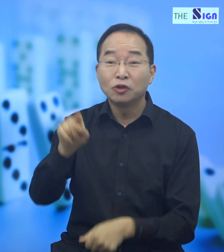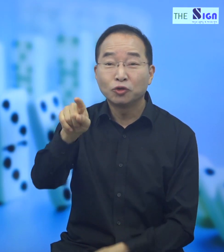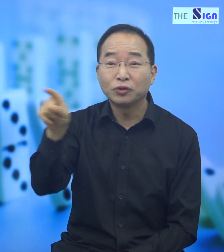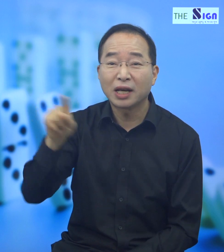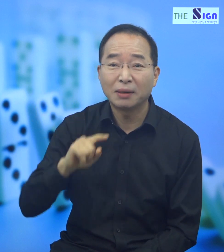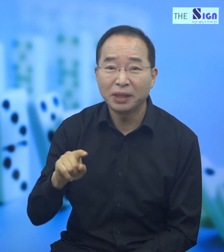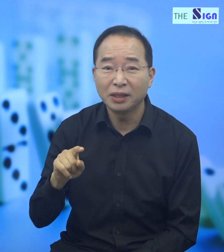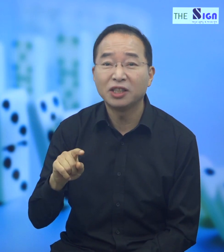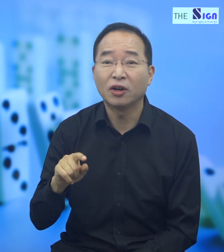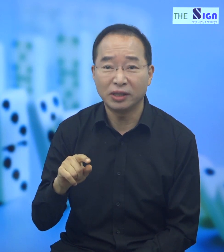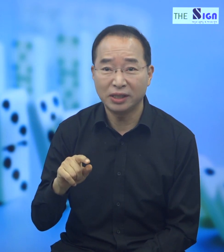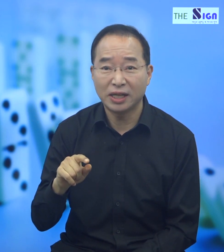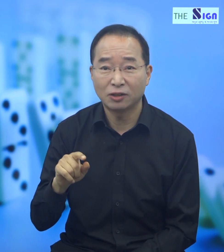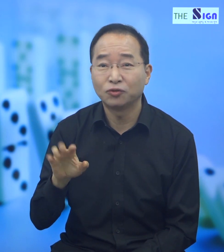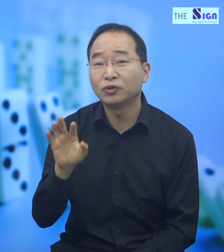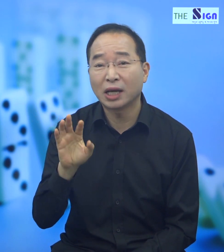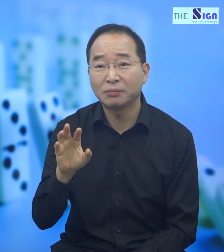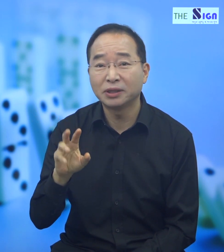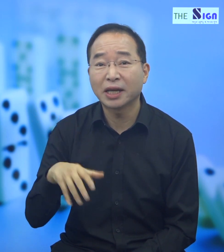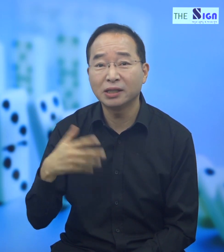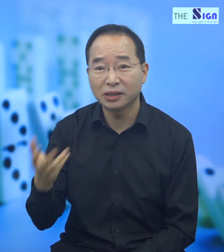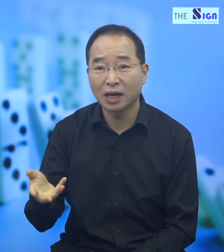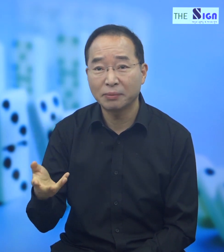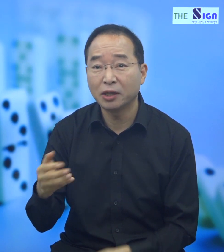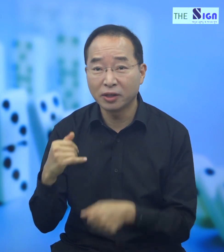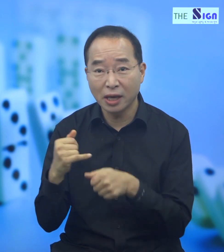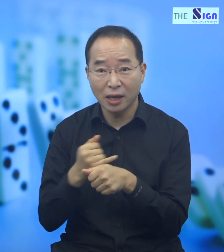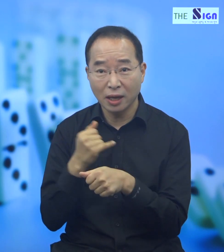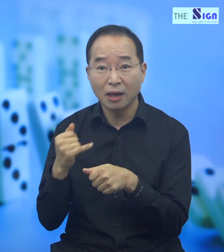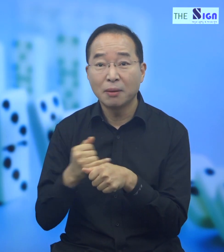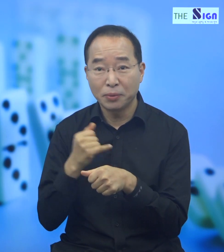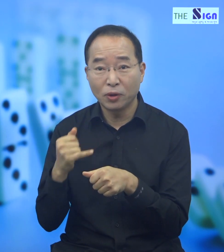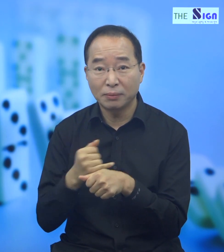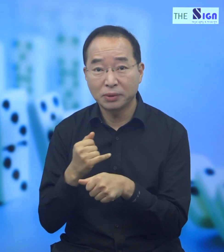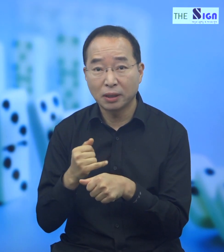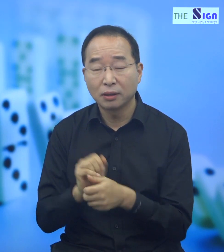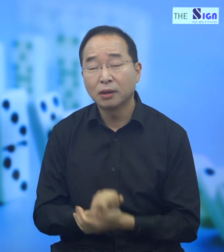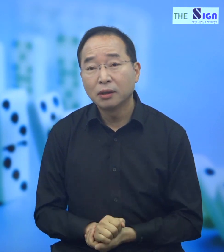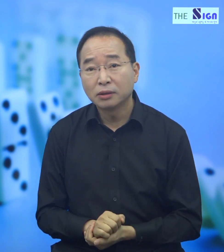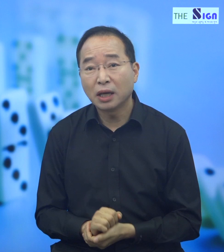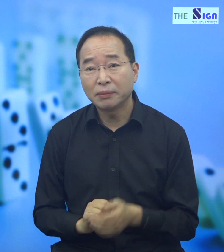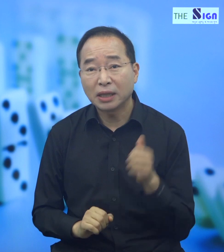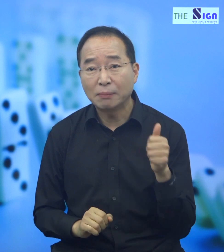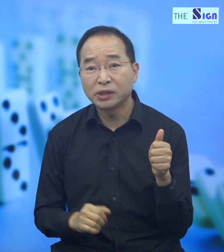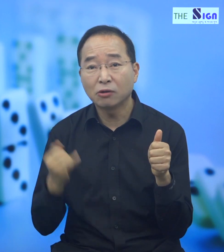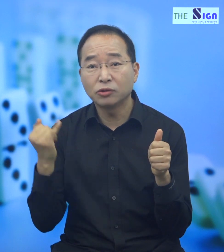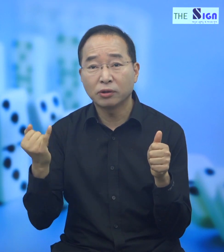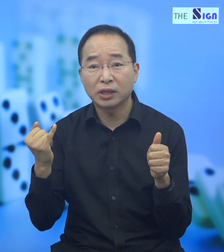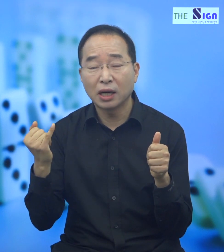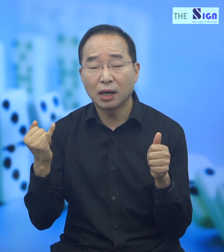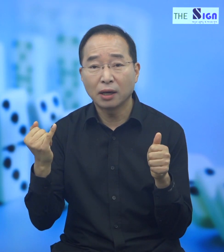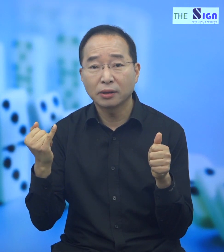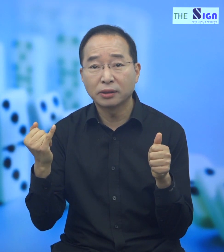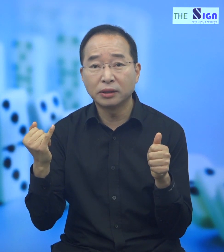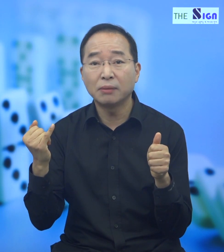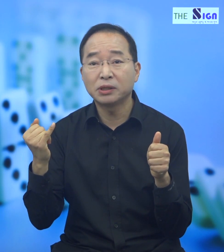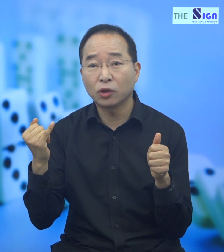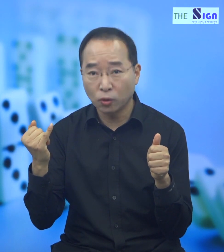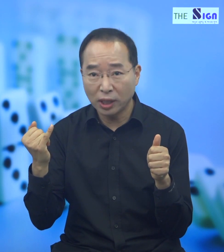두 사람이 연인이야, 두 사람은 사귀는 사람이야 이렇게 표현합니다. 그 다음에 남자하고 여자가 그 다음에 결혼한다고